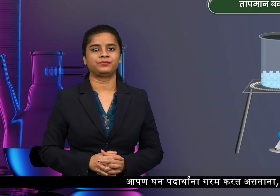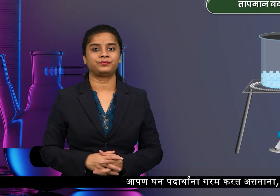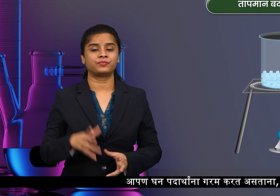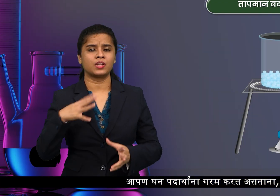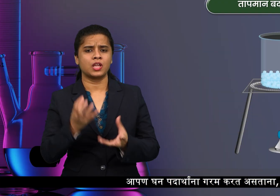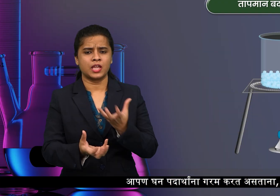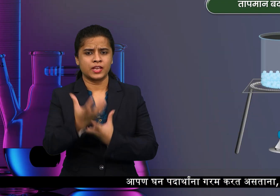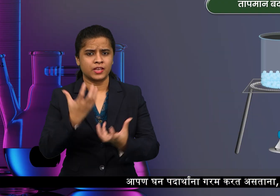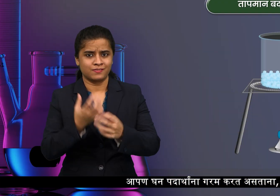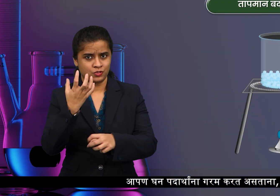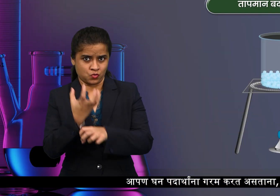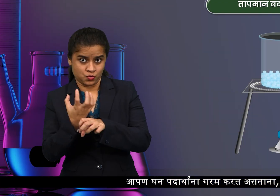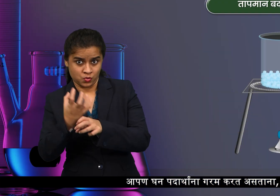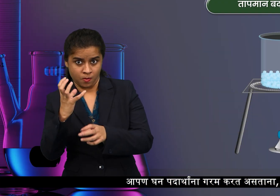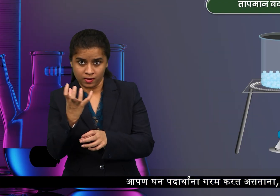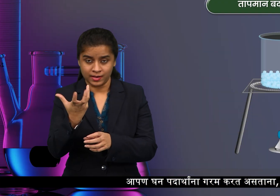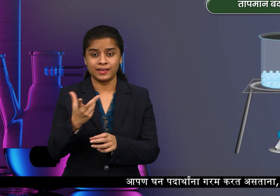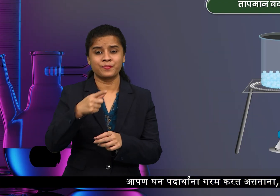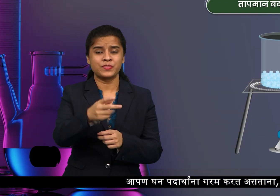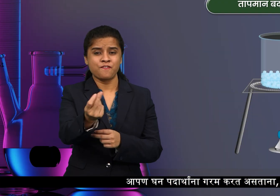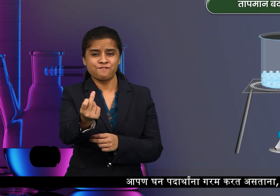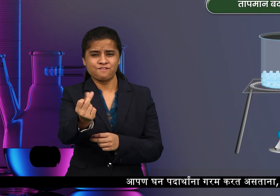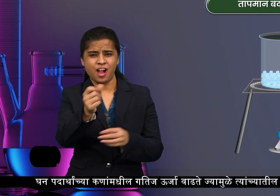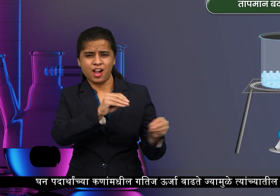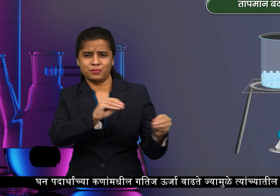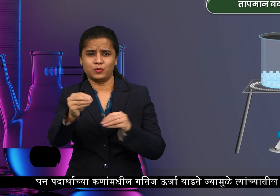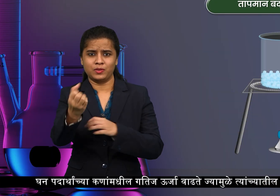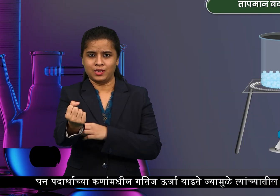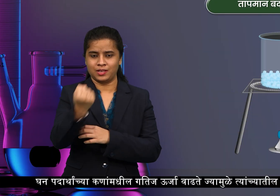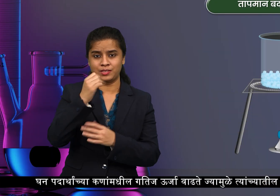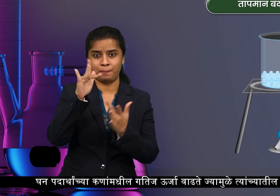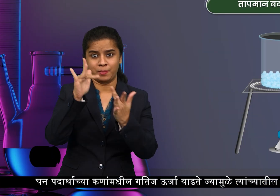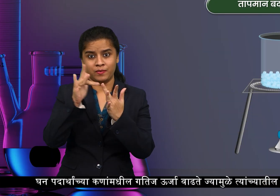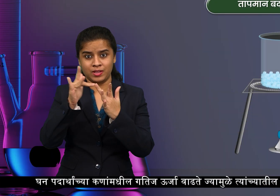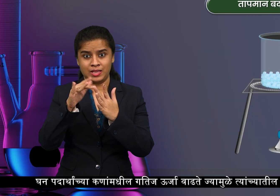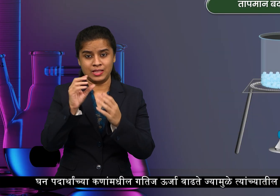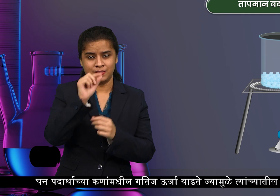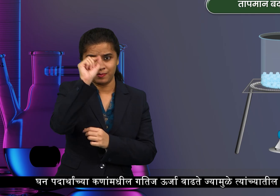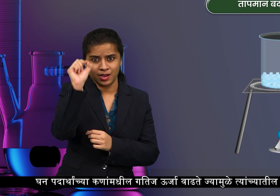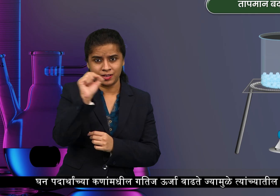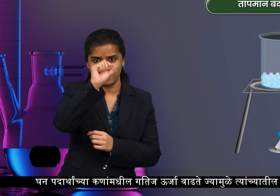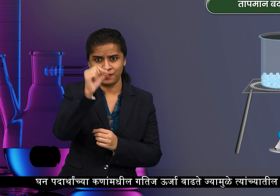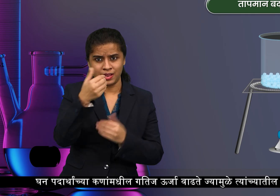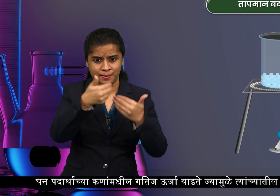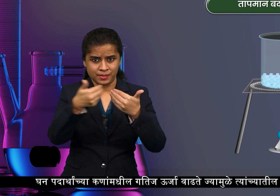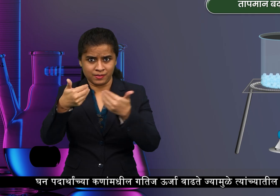आपण धन पदार्थांना गरम करत असताना धन पदार्थांच्या कणामधील गतीची ऊर्जा